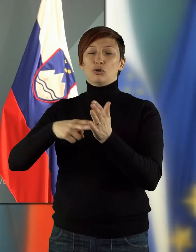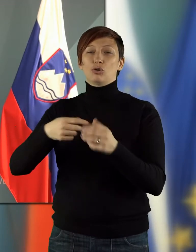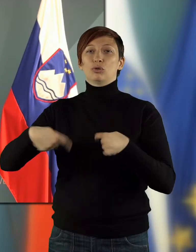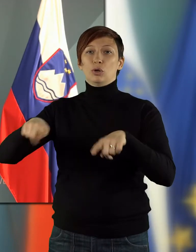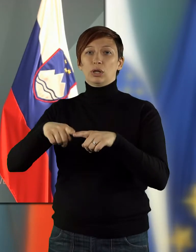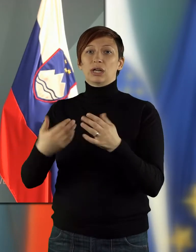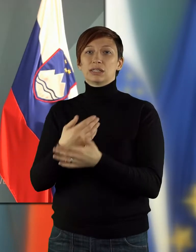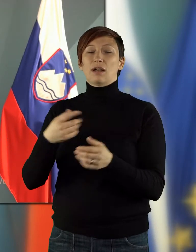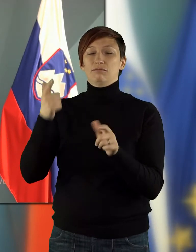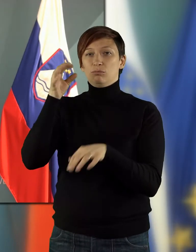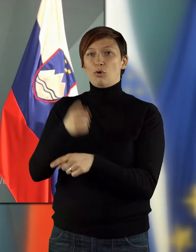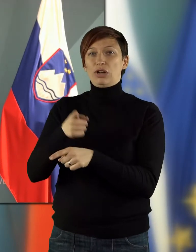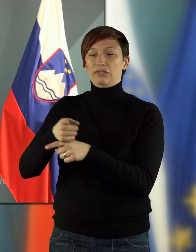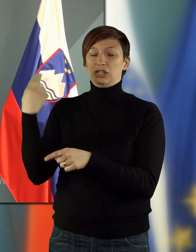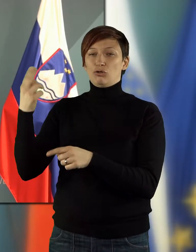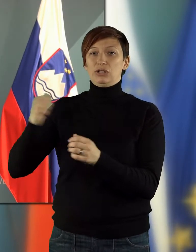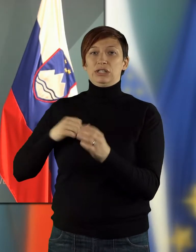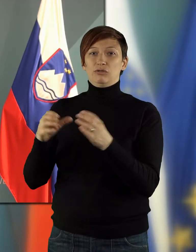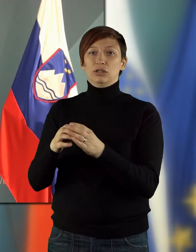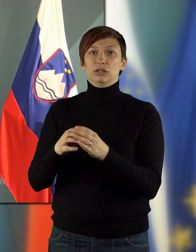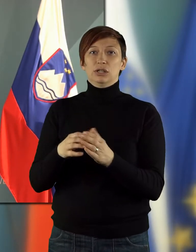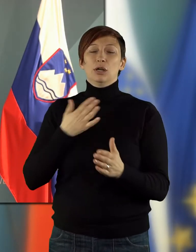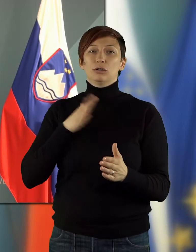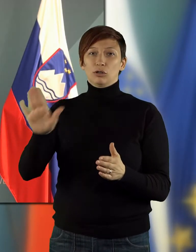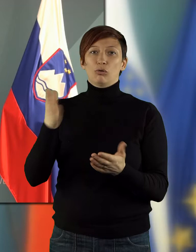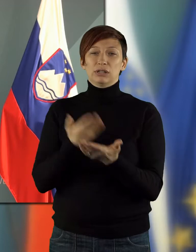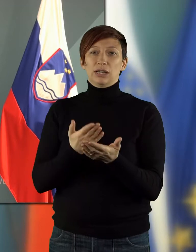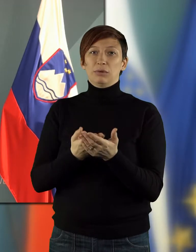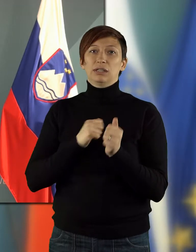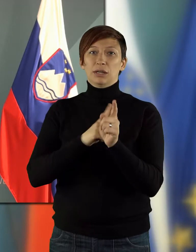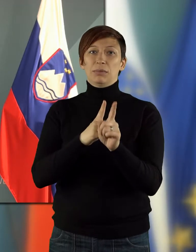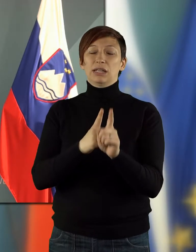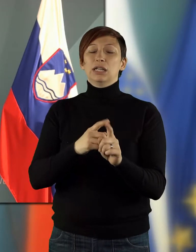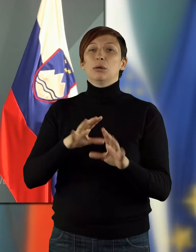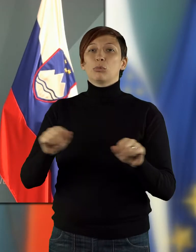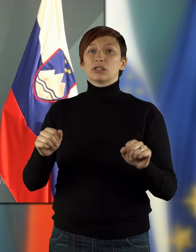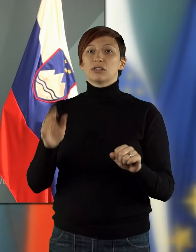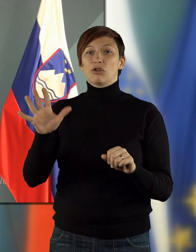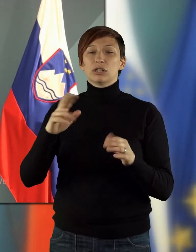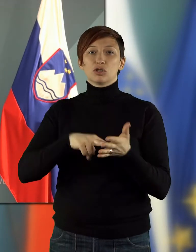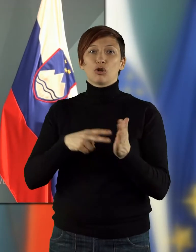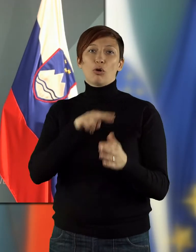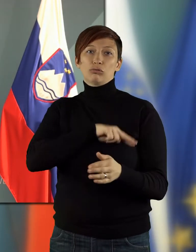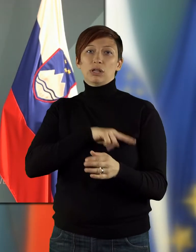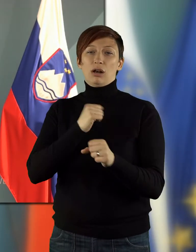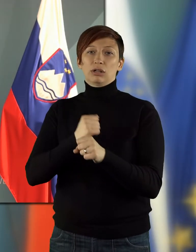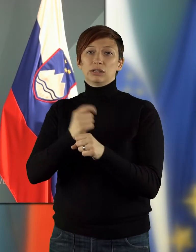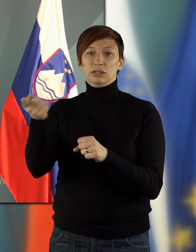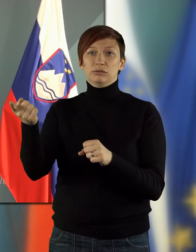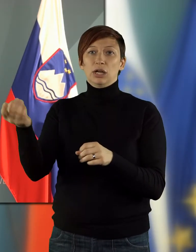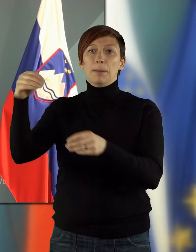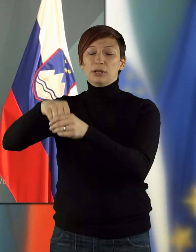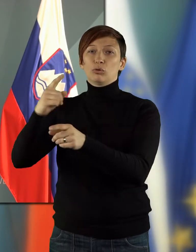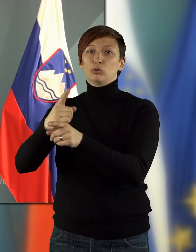vojaški strokovni organ za poveljevanje slovenski vojski. Svoj temeljni namen in poslanstvo uresničuje z izvajanjem strokovnih